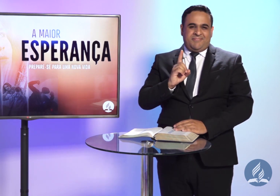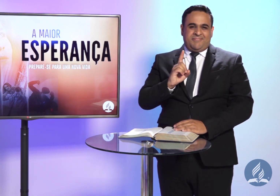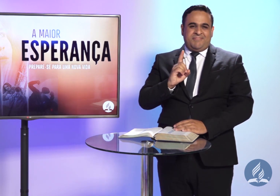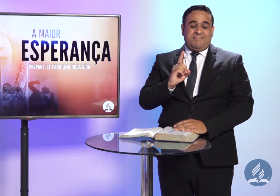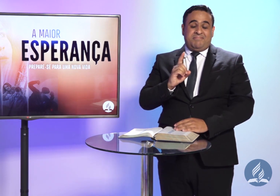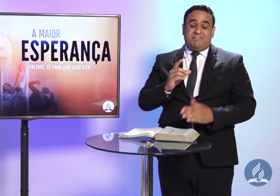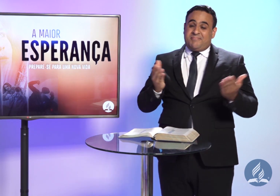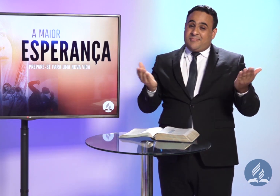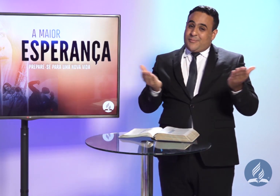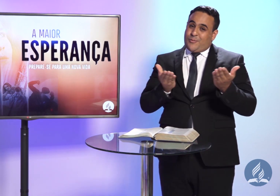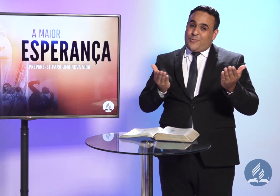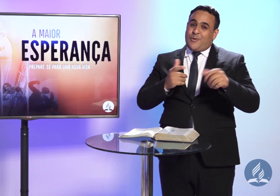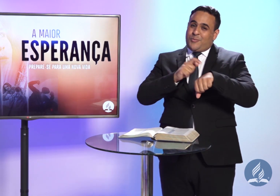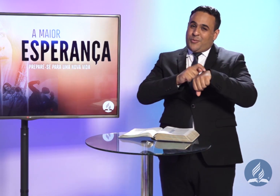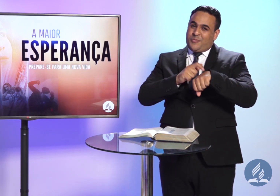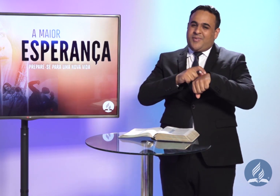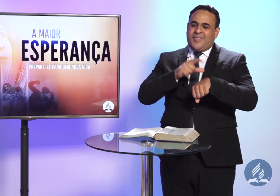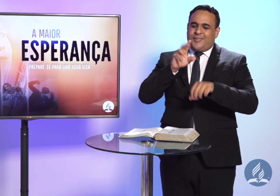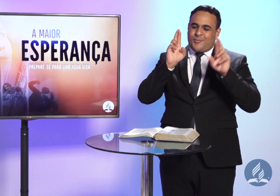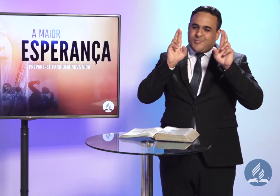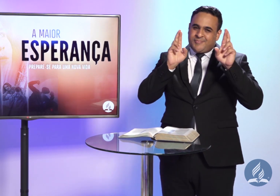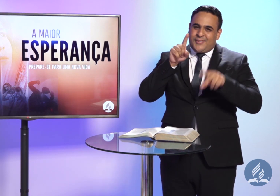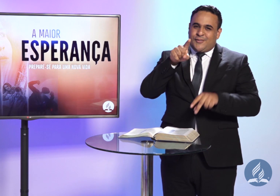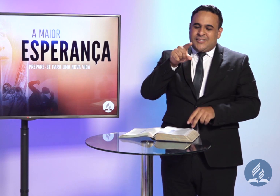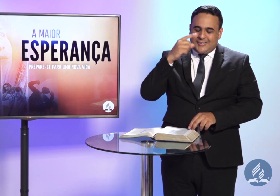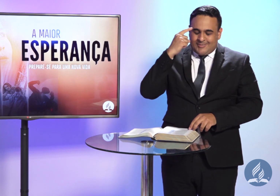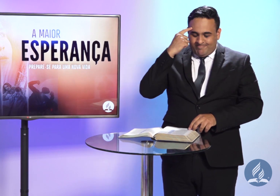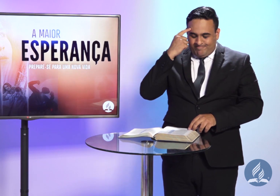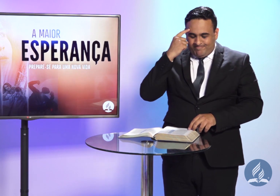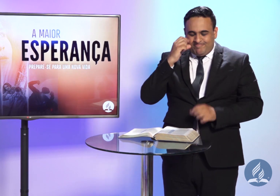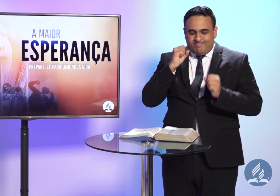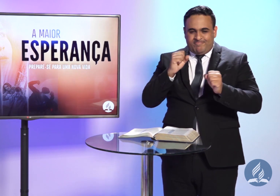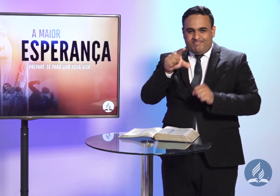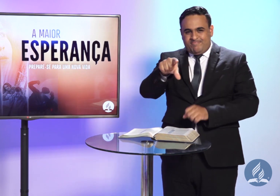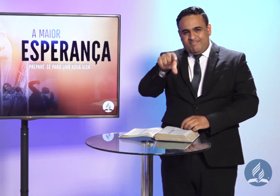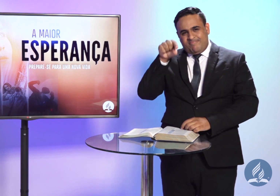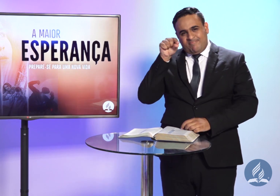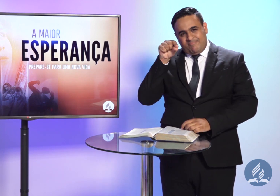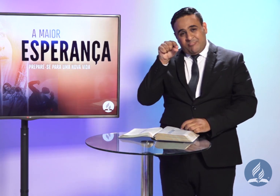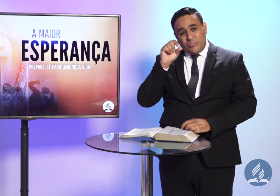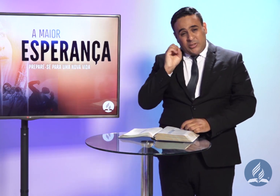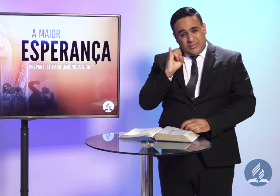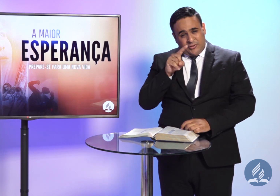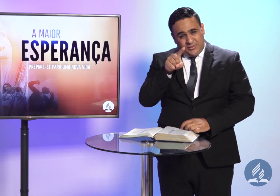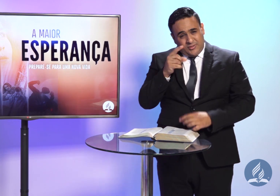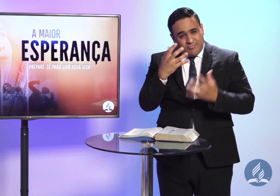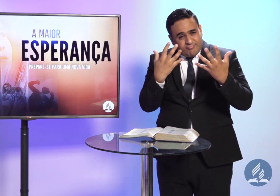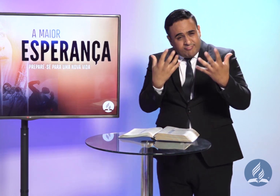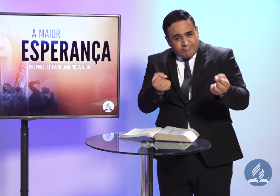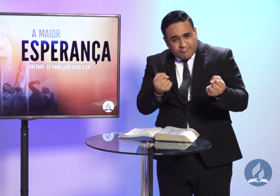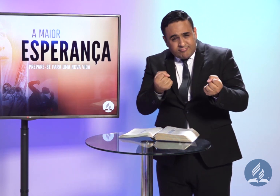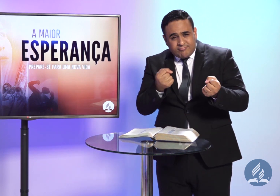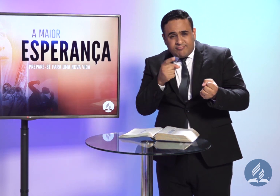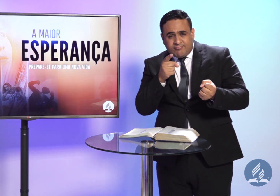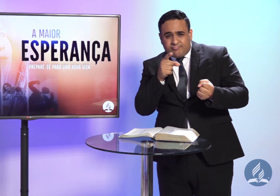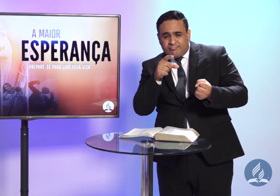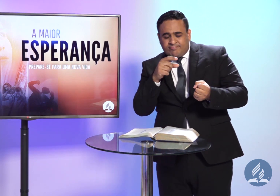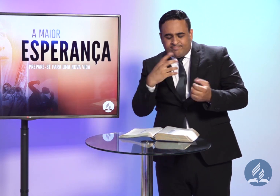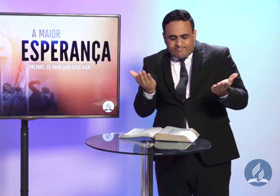conseguir alcançar a vida eterna. Essa é uma oportunidade que você tem especial hoje. Então não perca essa